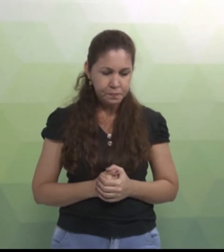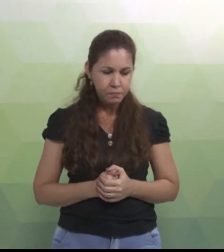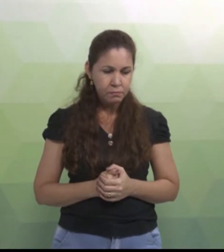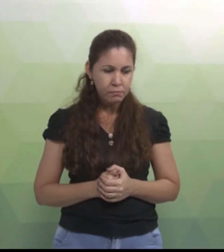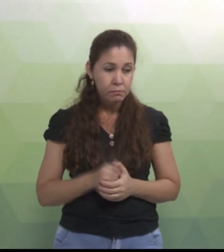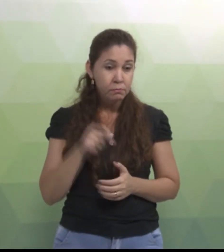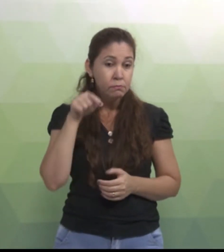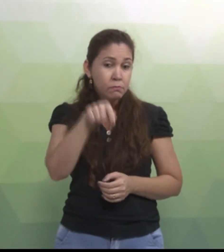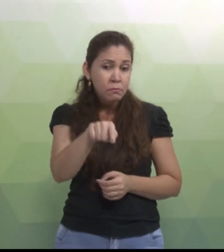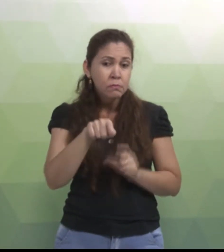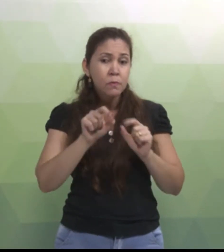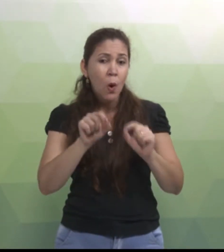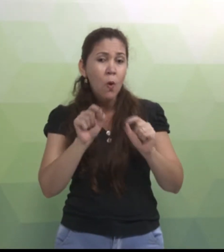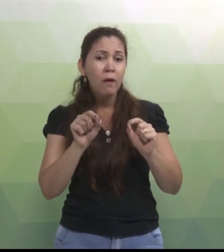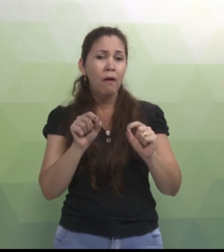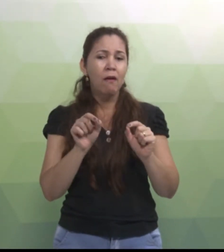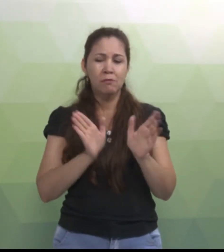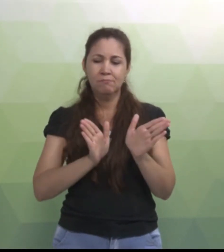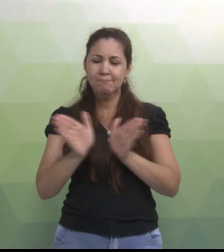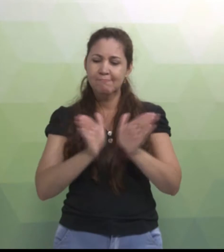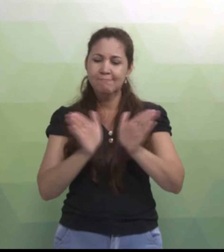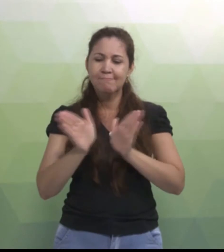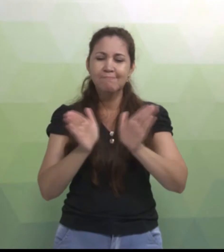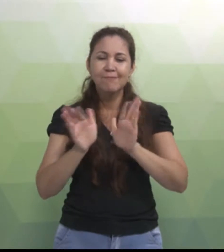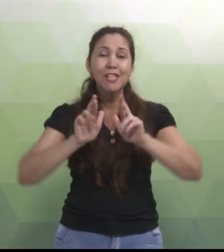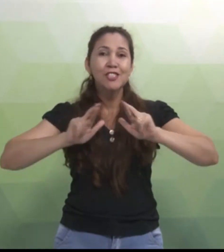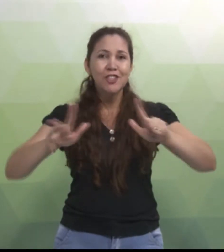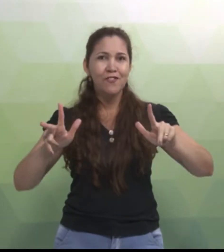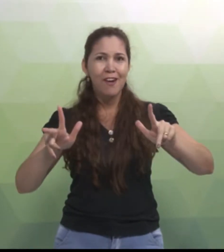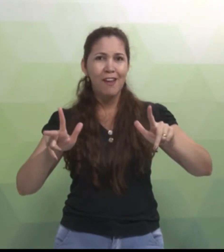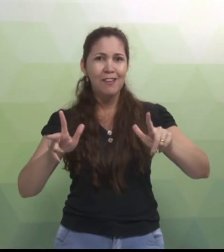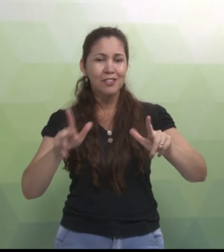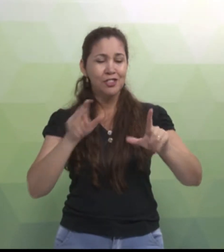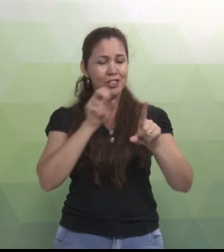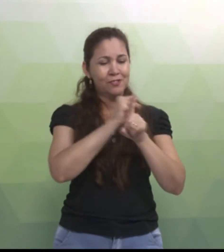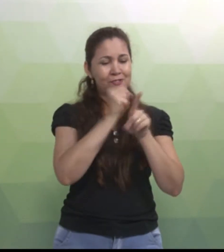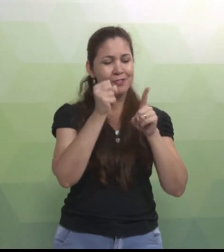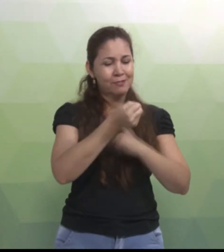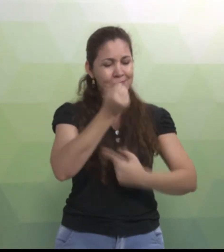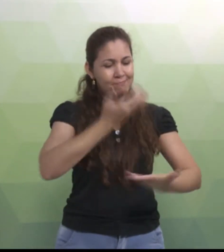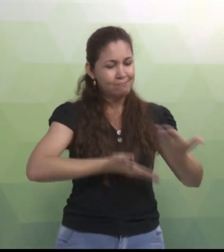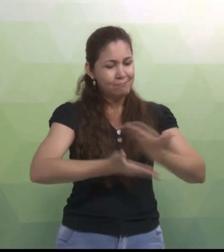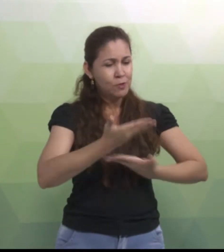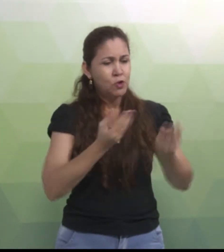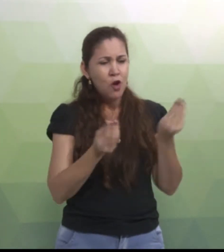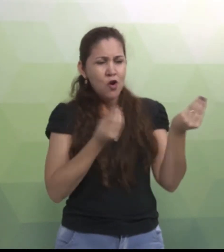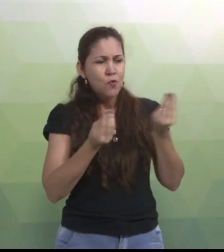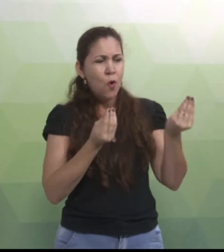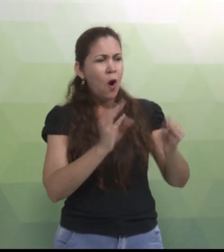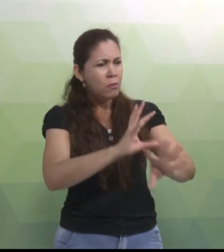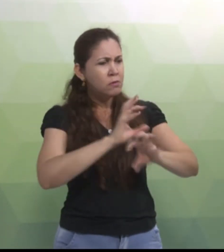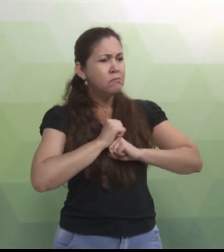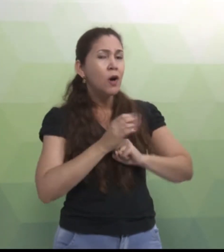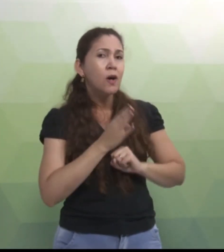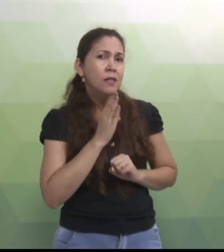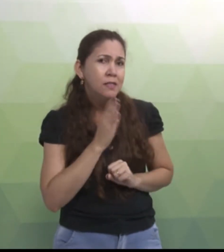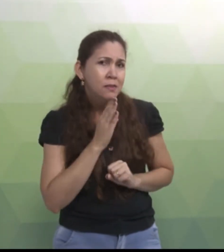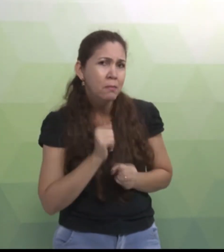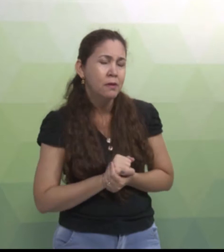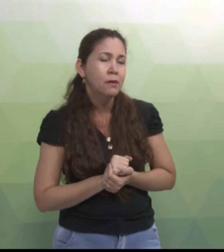seja, temos aqui as interações sociais, onde nos proporciona a aquisição de conhecimento,